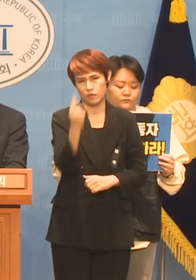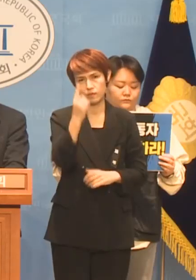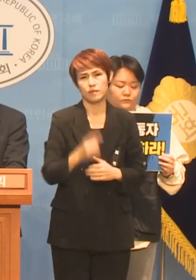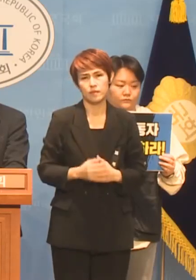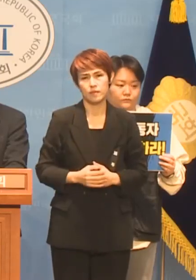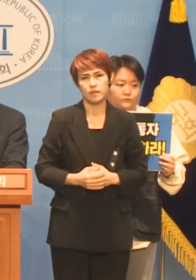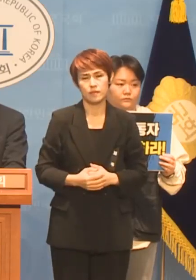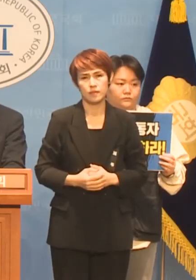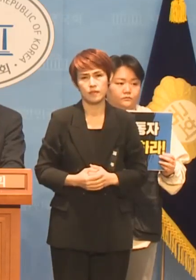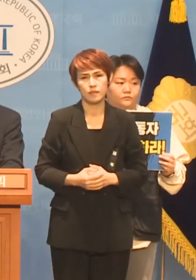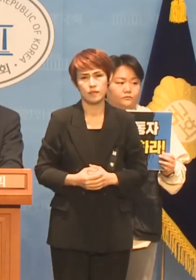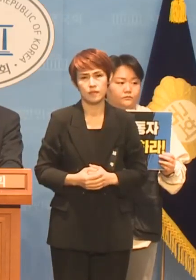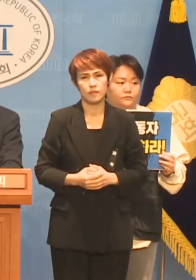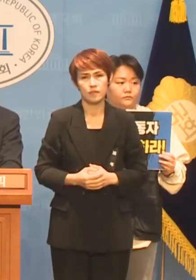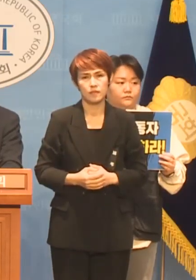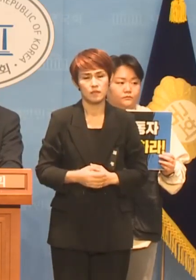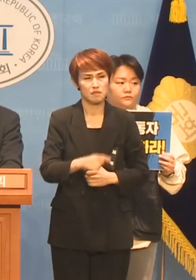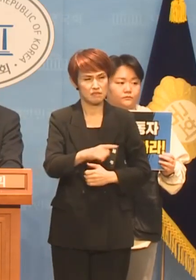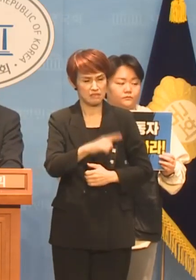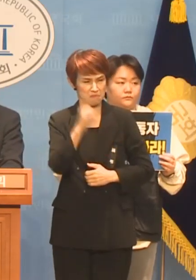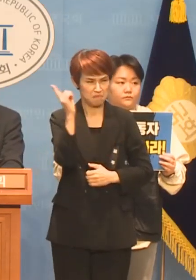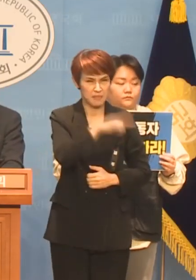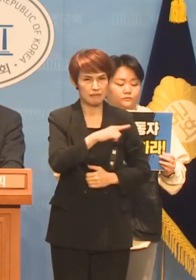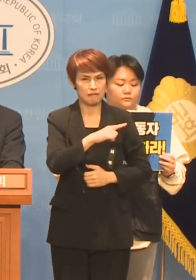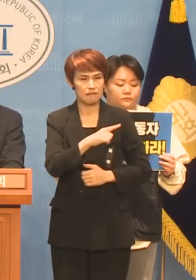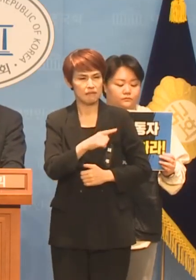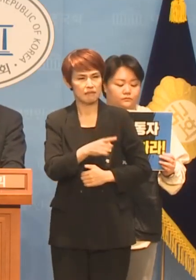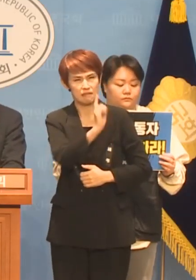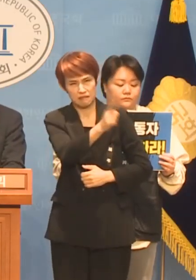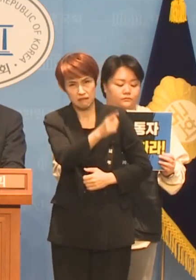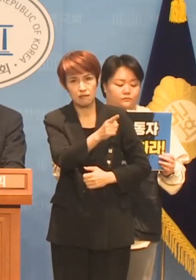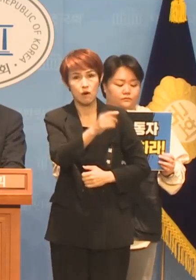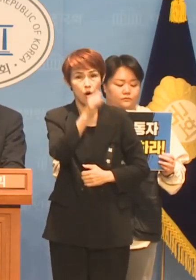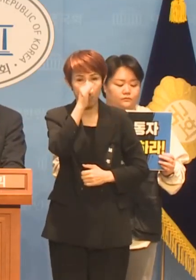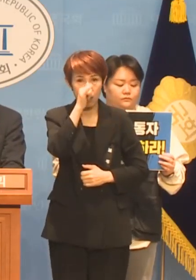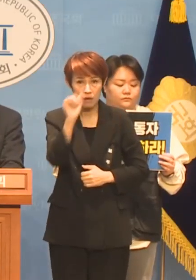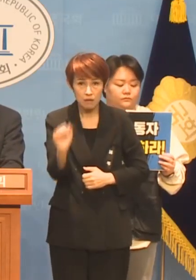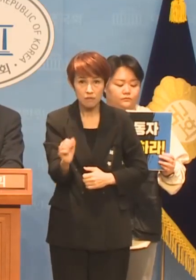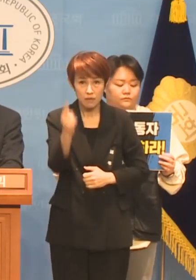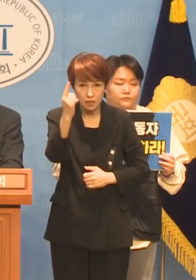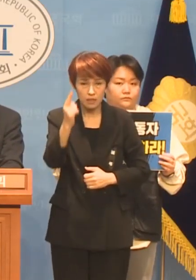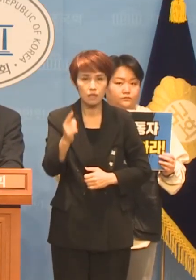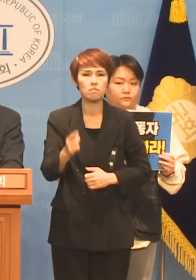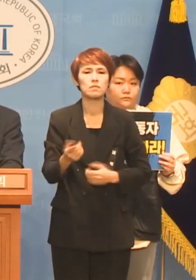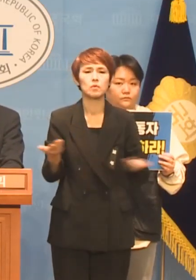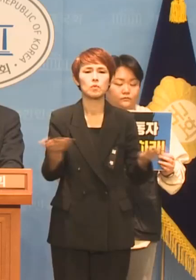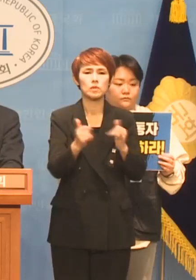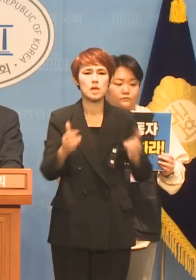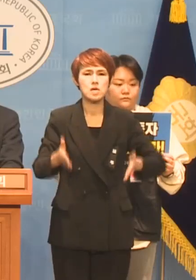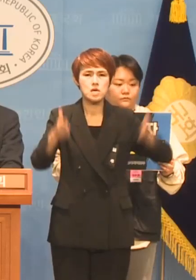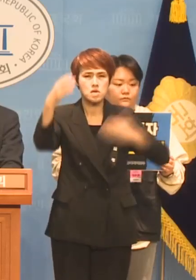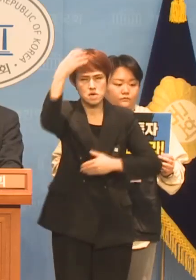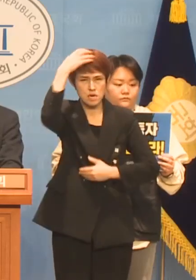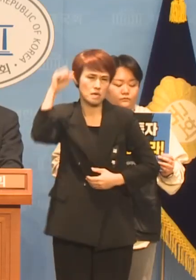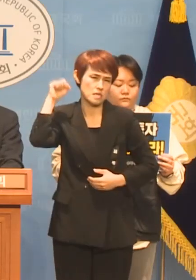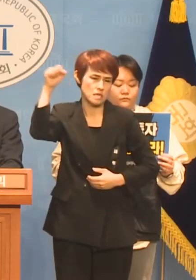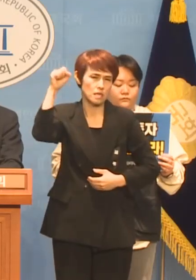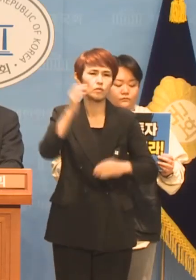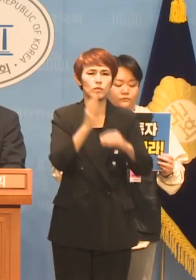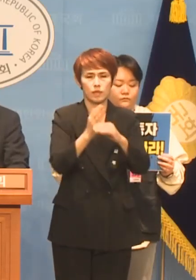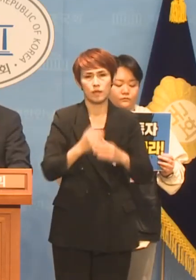노동운동을 제약시하고 혐오하며 자신의 지지율을 올리기에 급급한 노동정책을 펼쳐오기